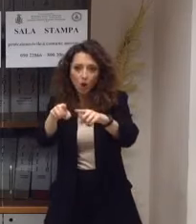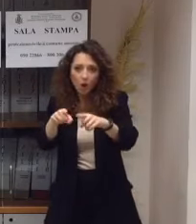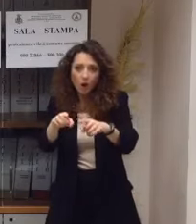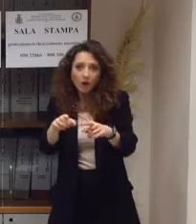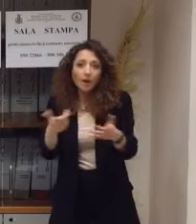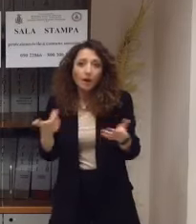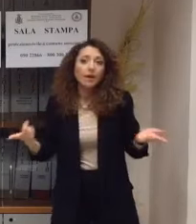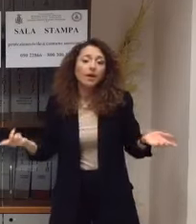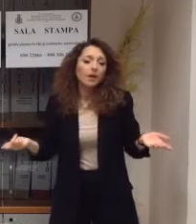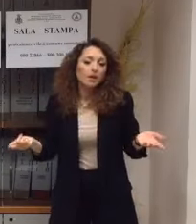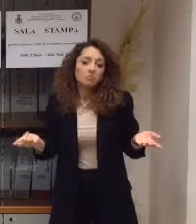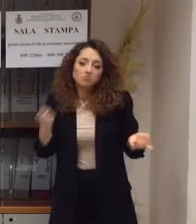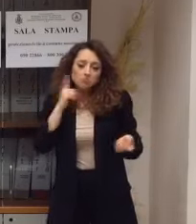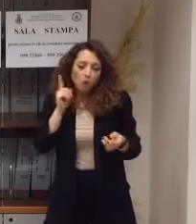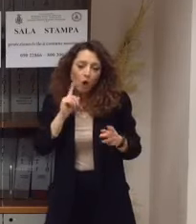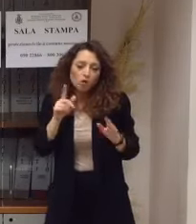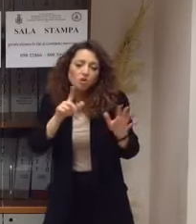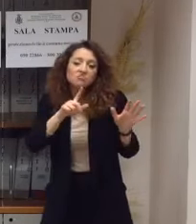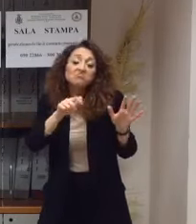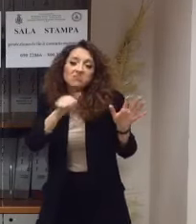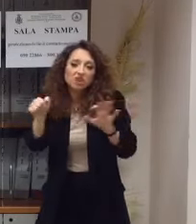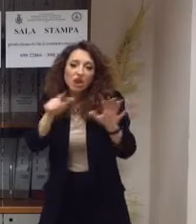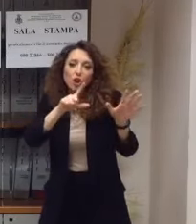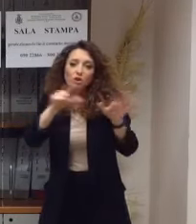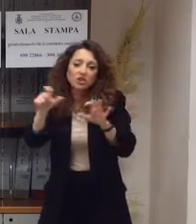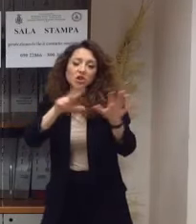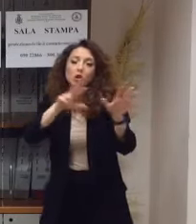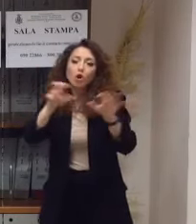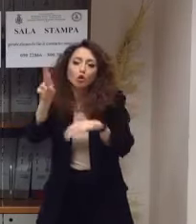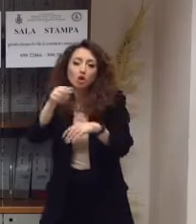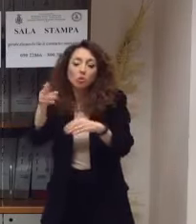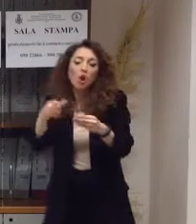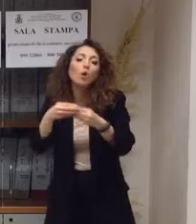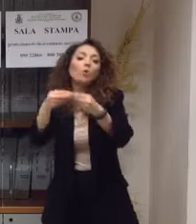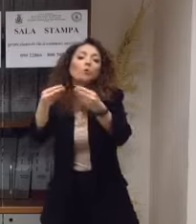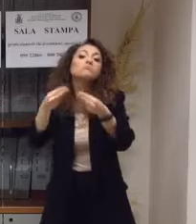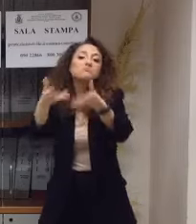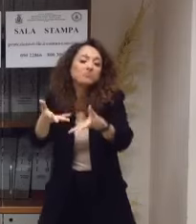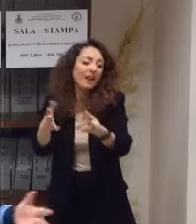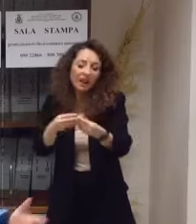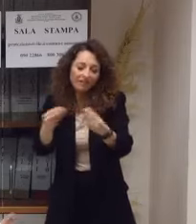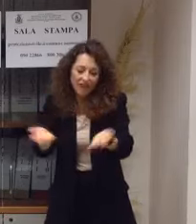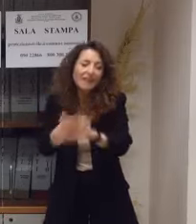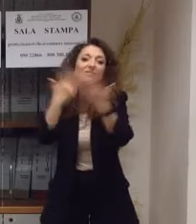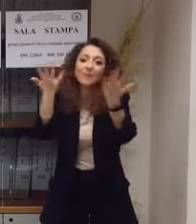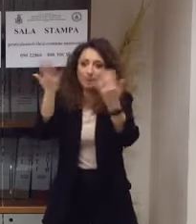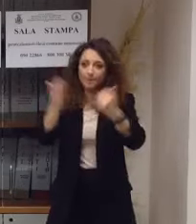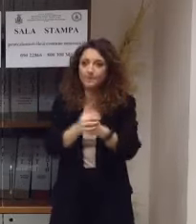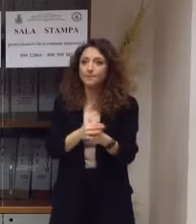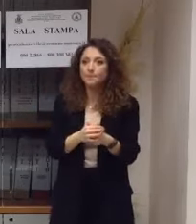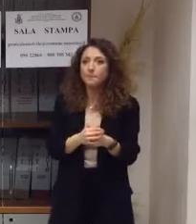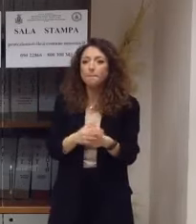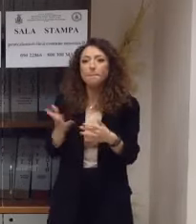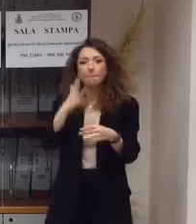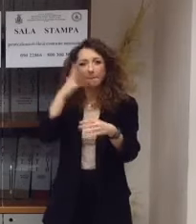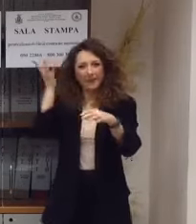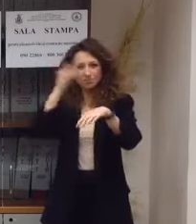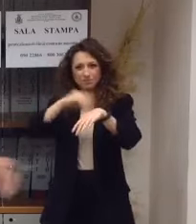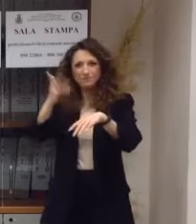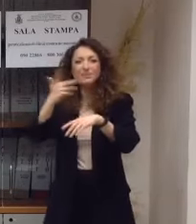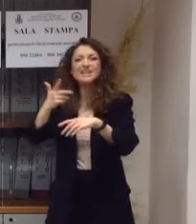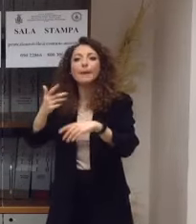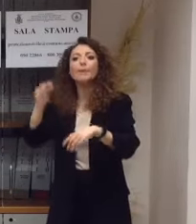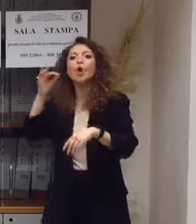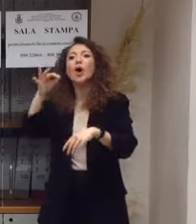so che cosa dovreste fare voi con 600-800 euro, e qui il caso è chiaro, no? Ma prendete il caso di quello che ha l'affitto del negozio e